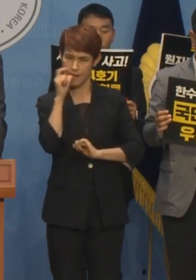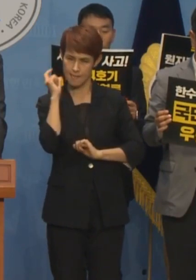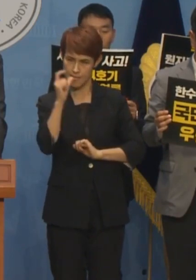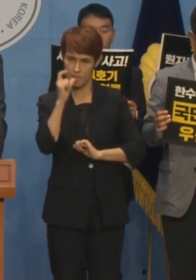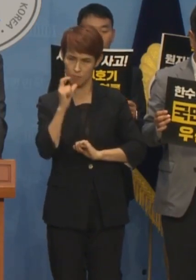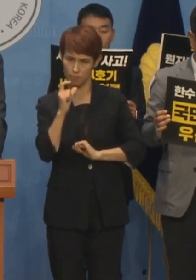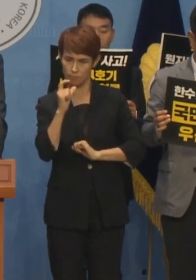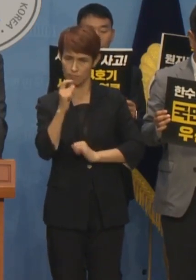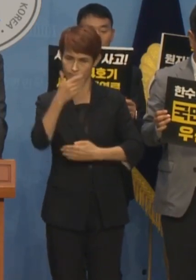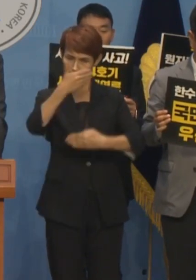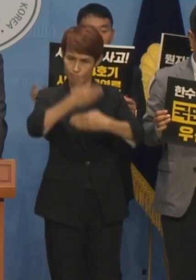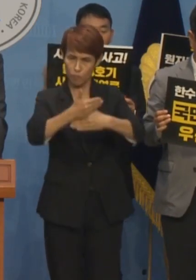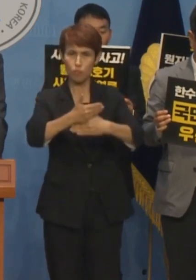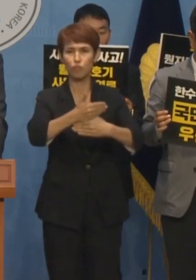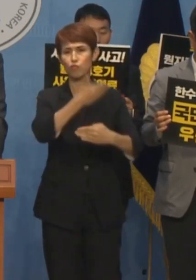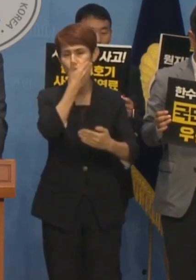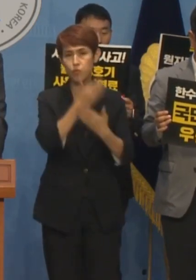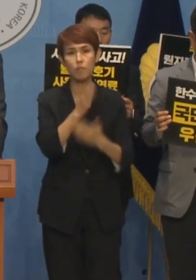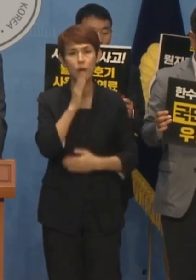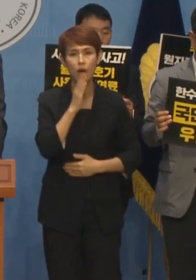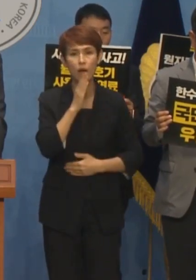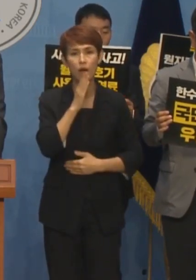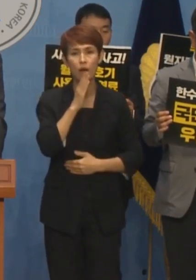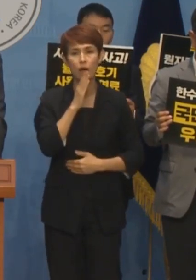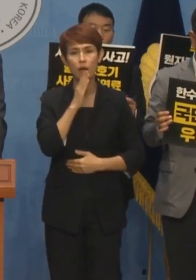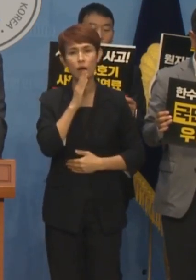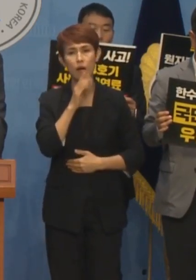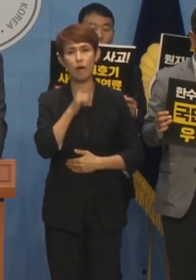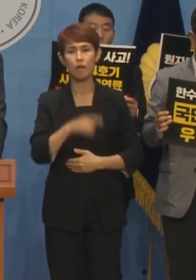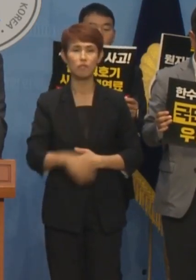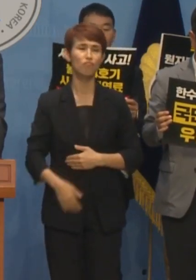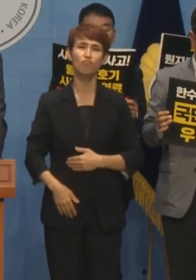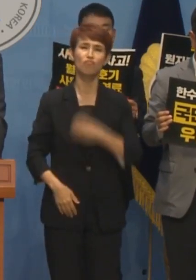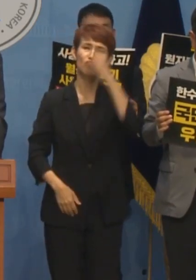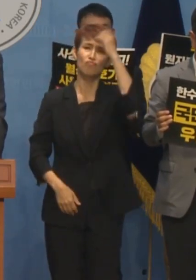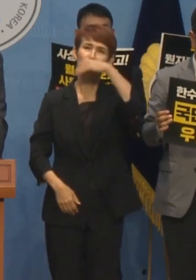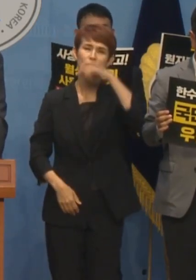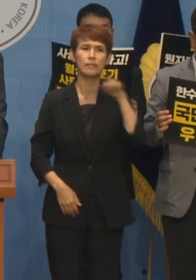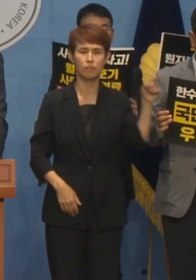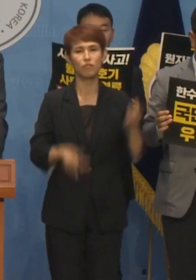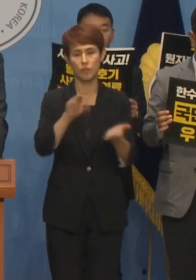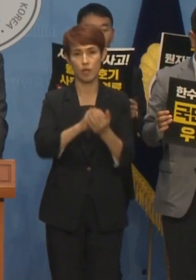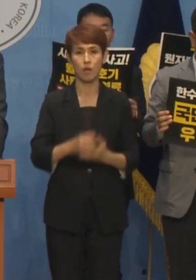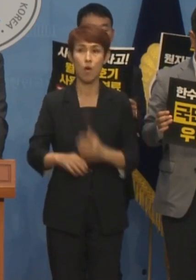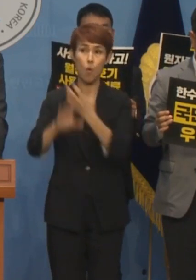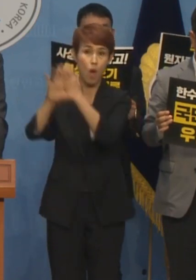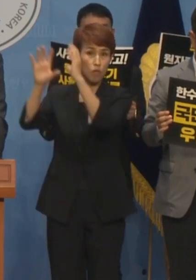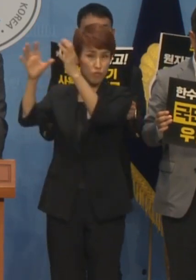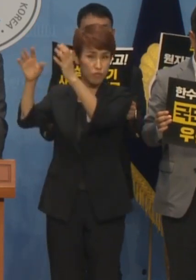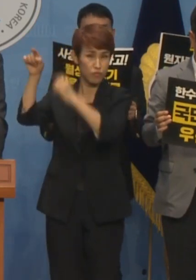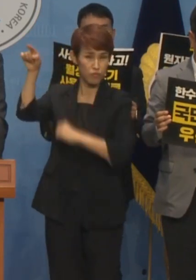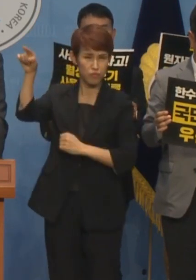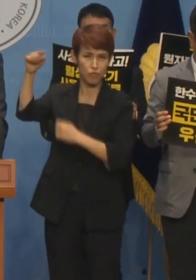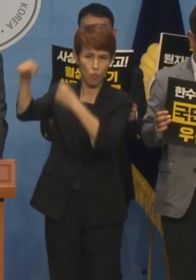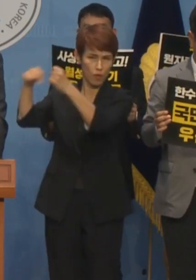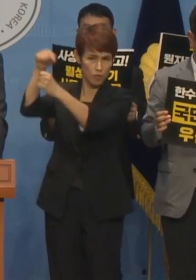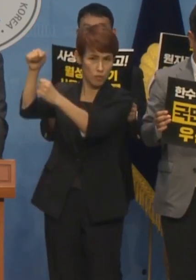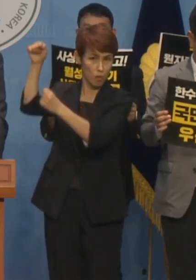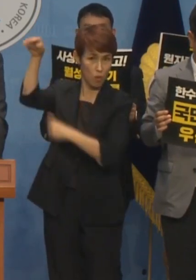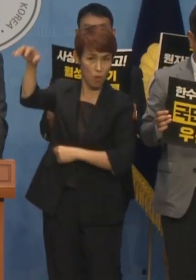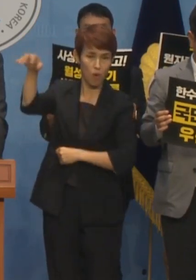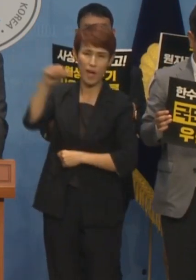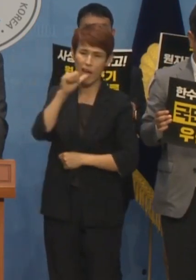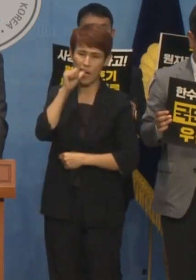설치함이 마땅한데 이러한 지적도 무시하고 있습니다. 외국의 같은 중수로 원전에서도